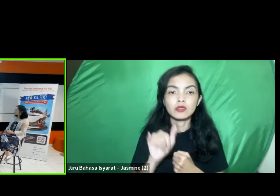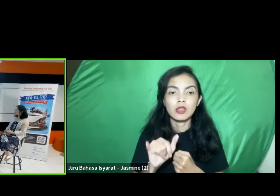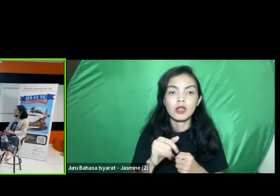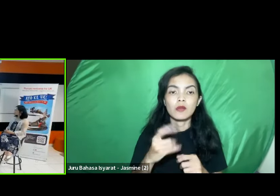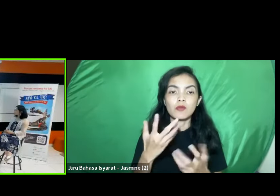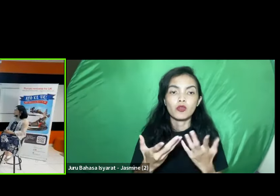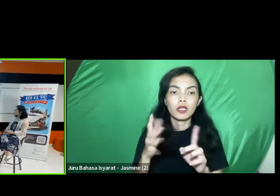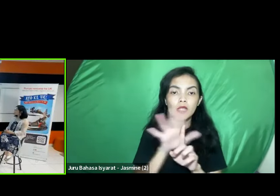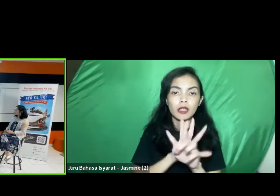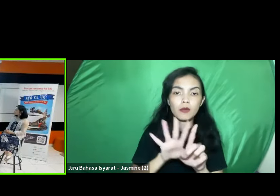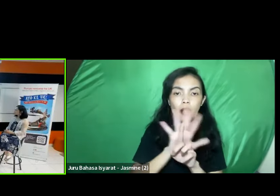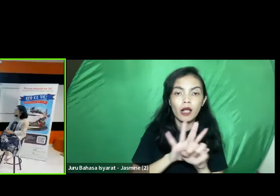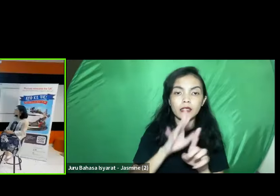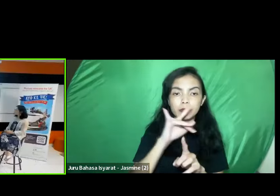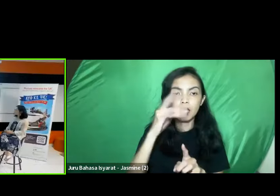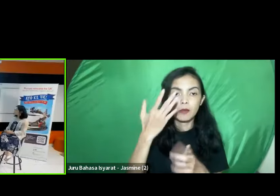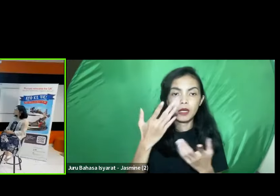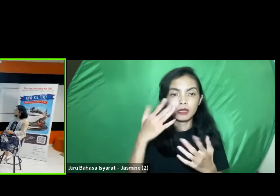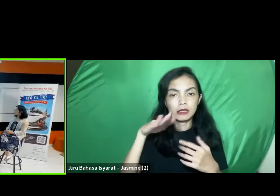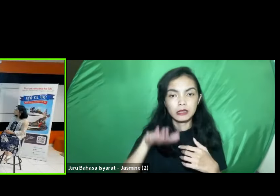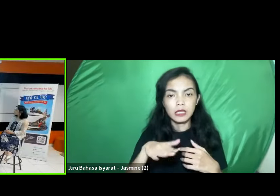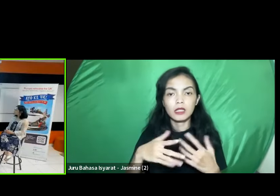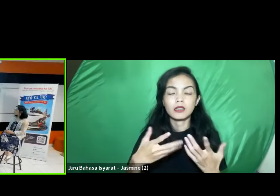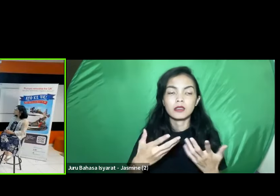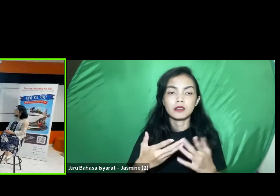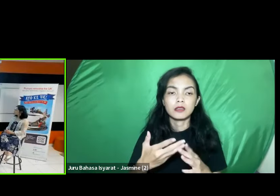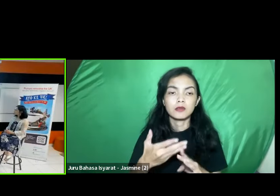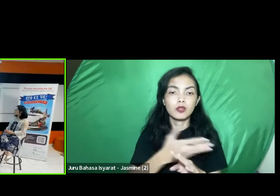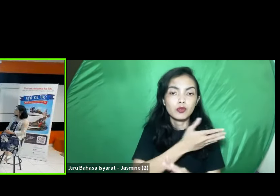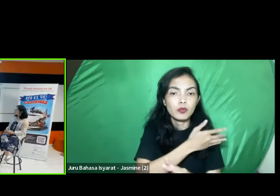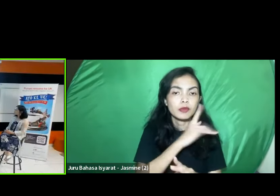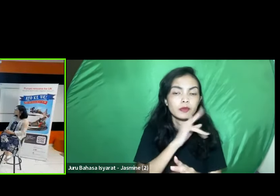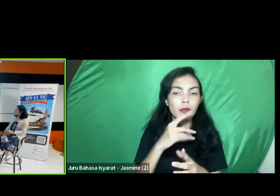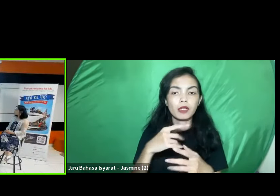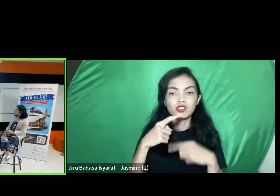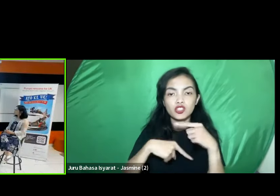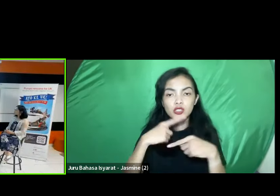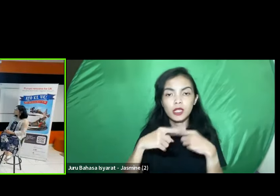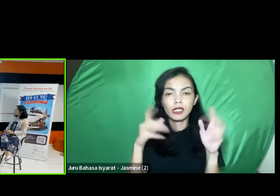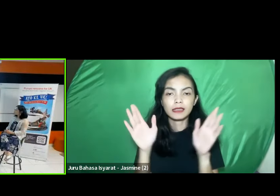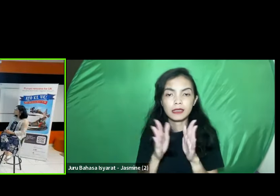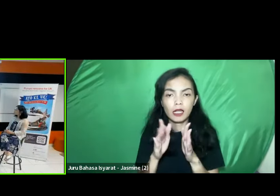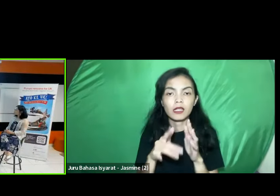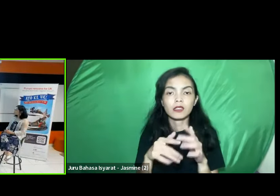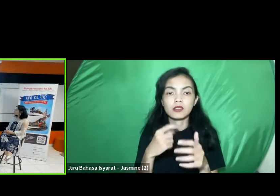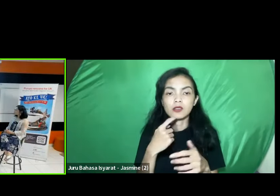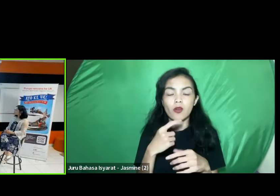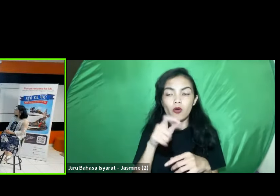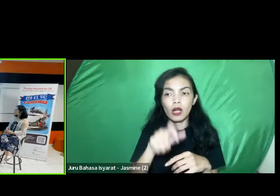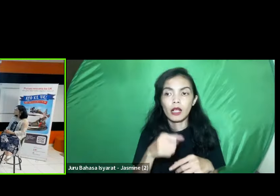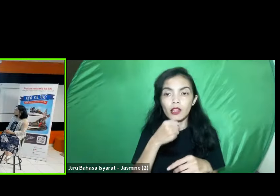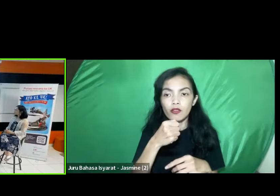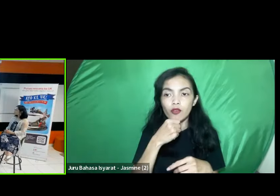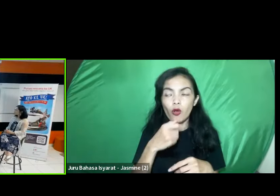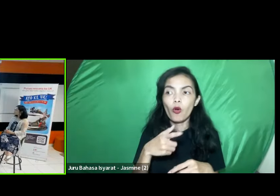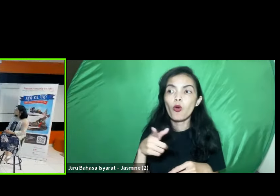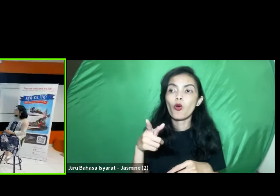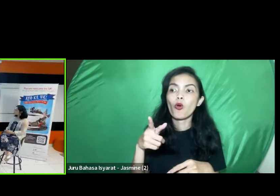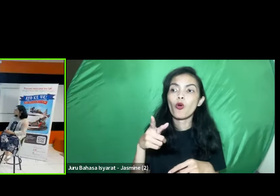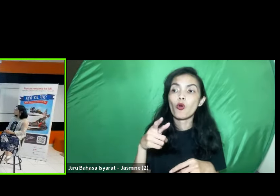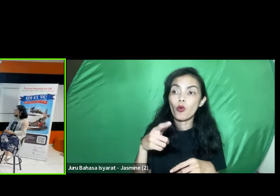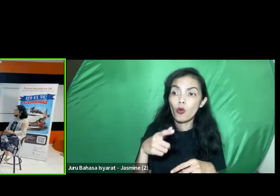background masa kecil saya background Sebelum saya saya coba memberikan storying dikit lah biar interv tahu background Saya tuh kayak gini